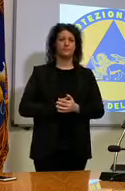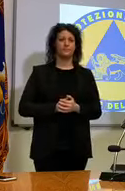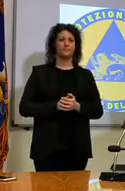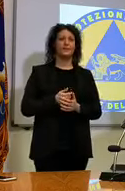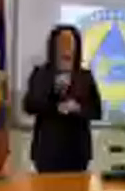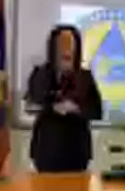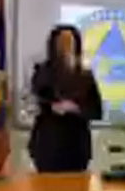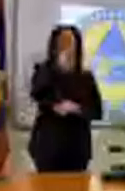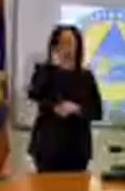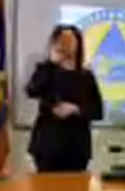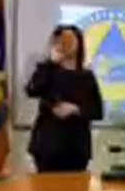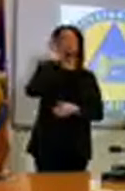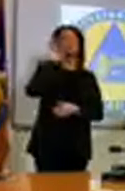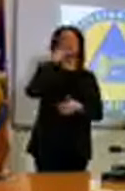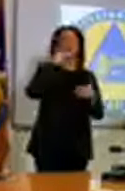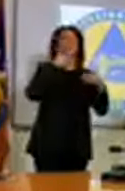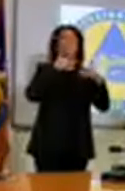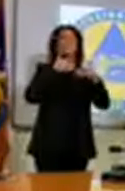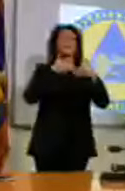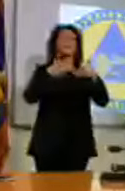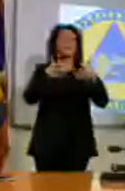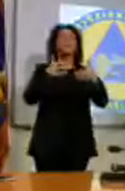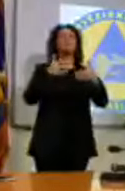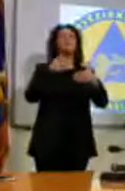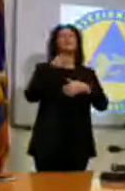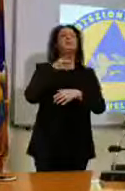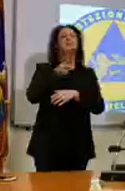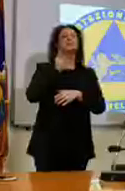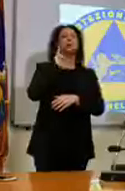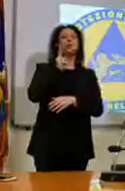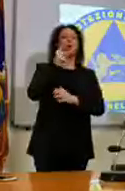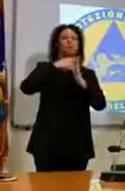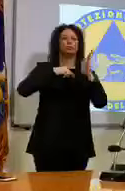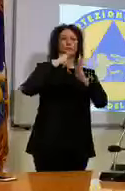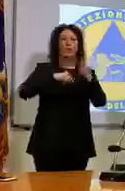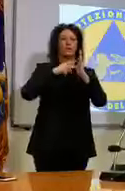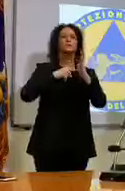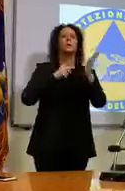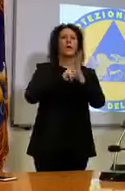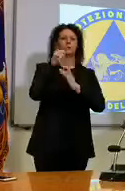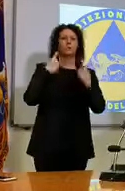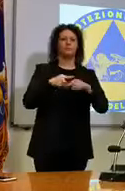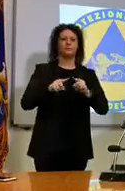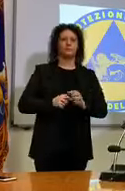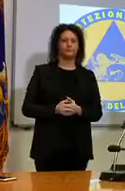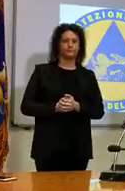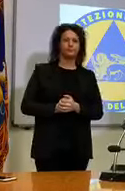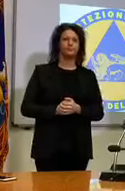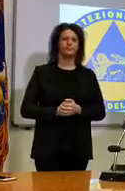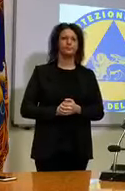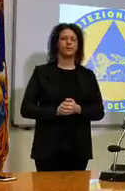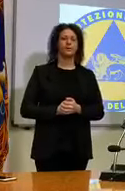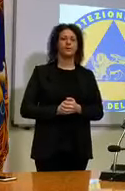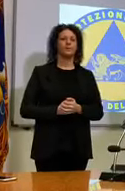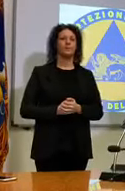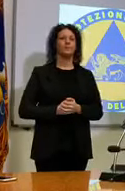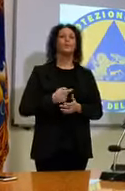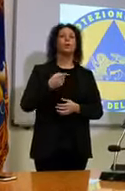150 miliardi diviso 12. E io sono preoccupato, noi siamo